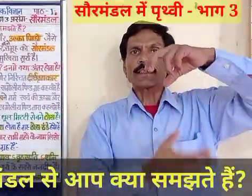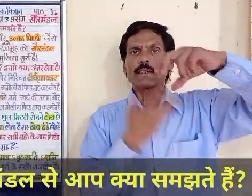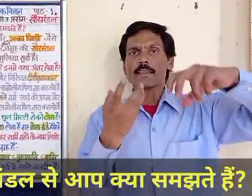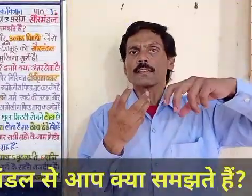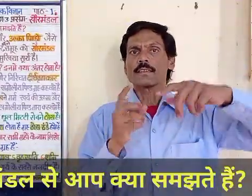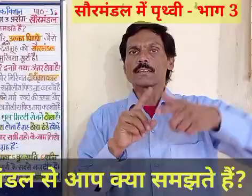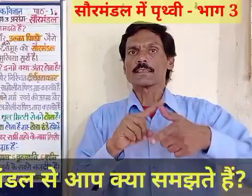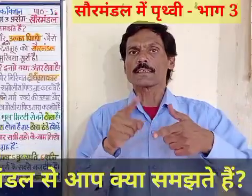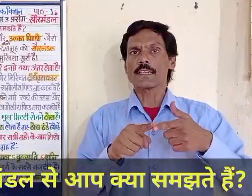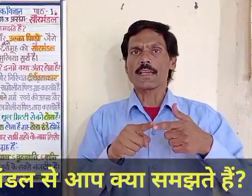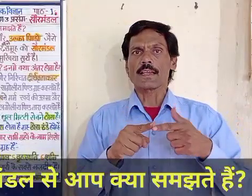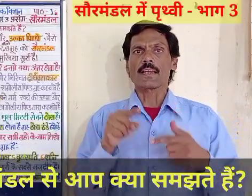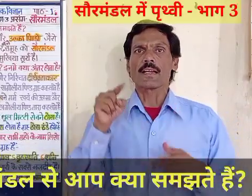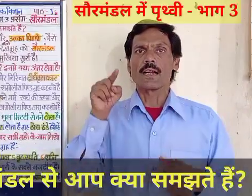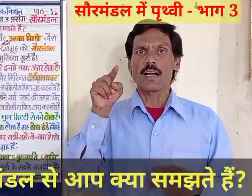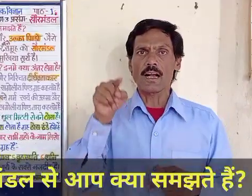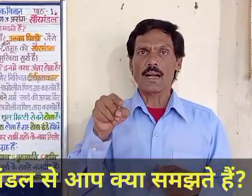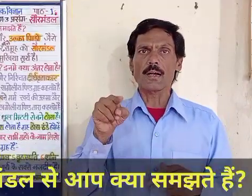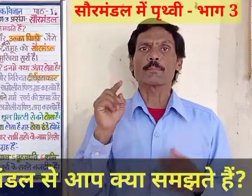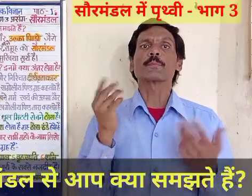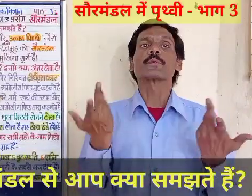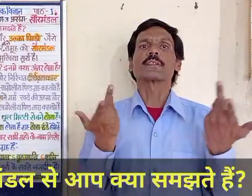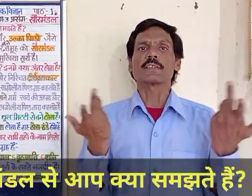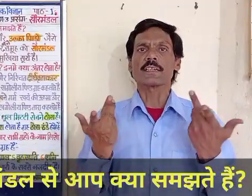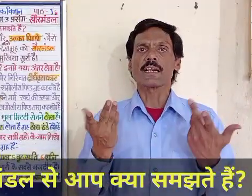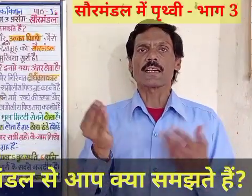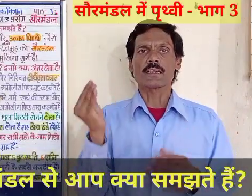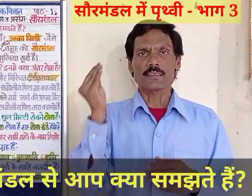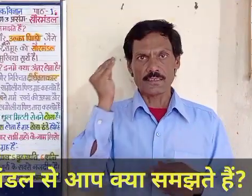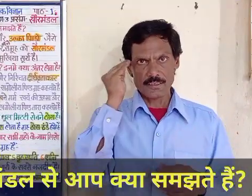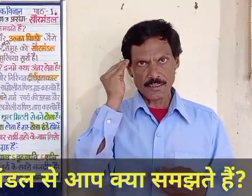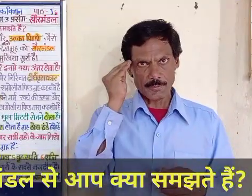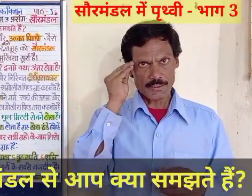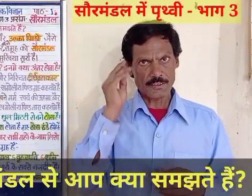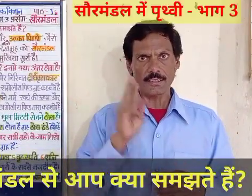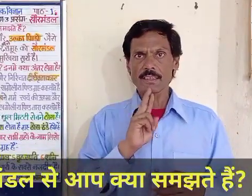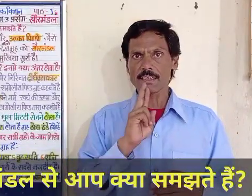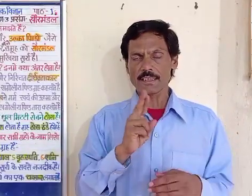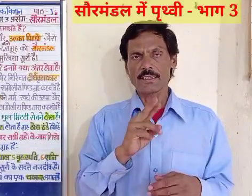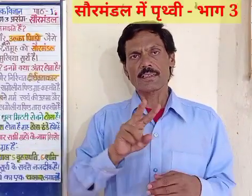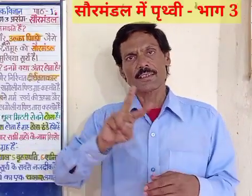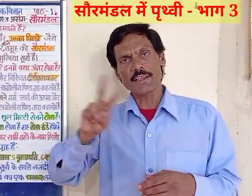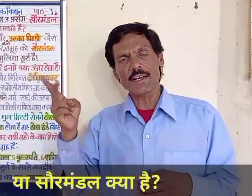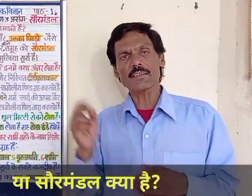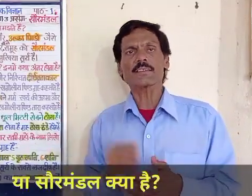सौरमंडल से आप क्या समझते हैं या